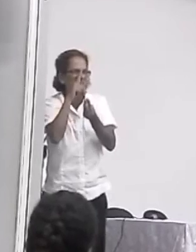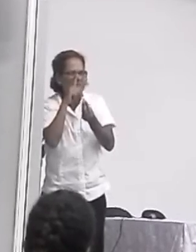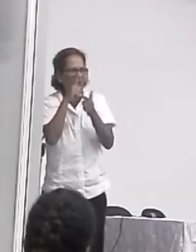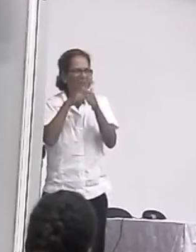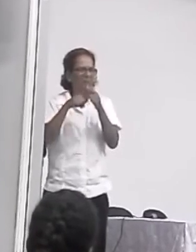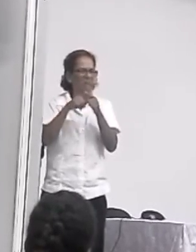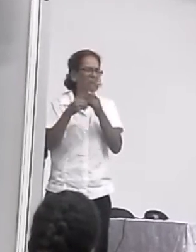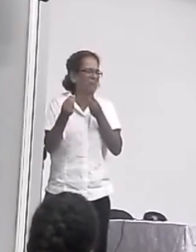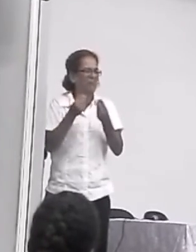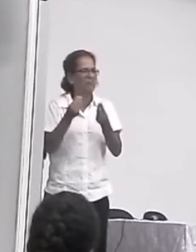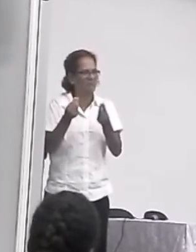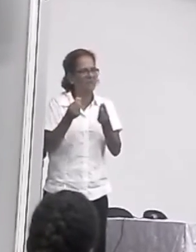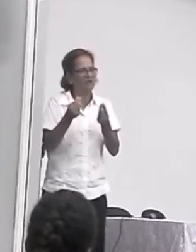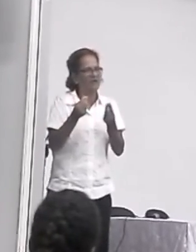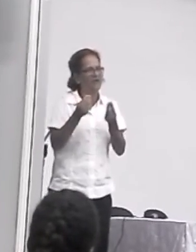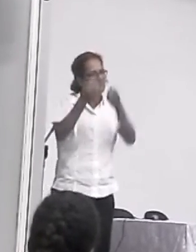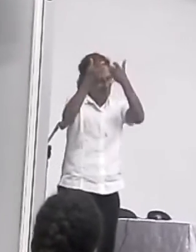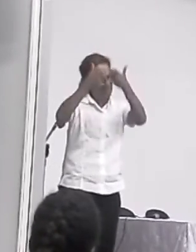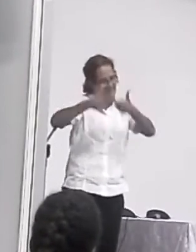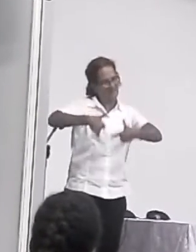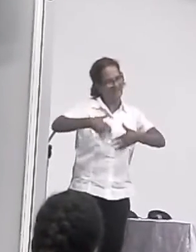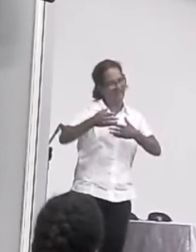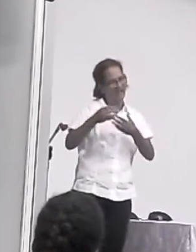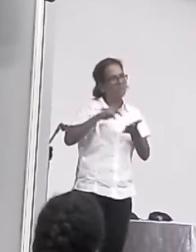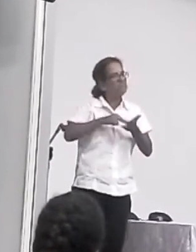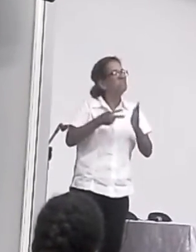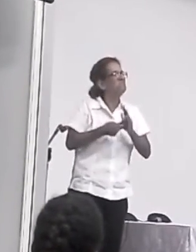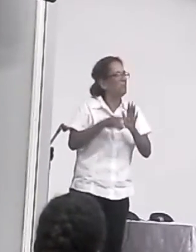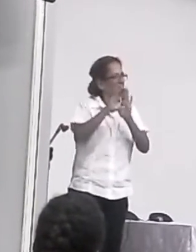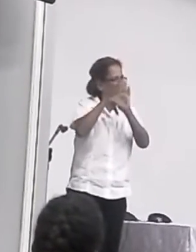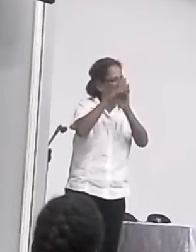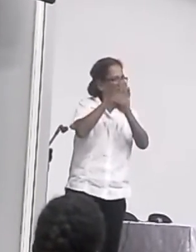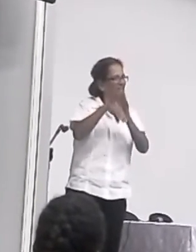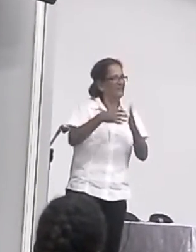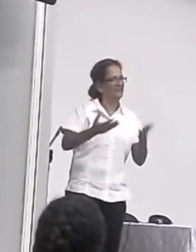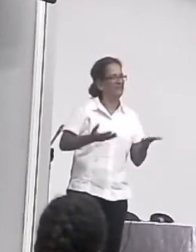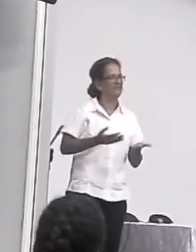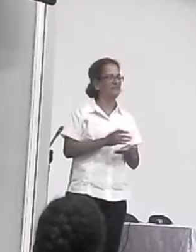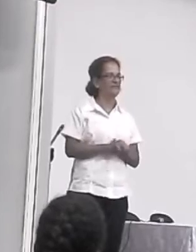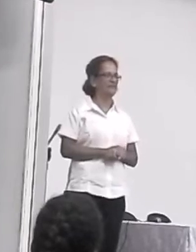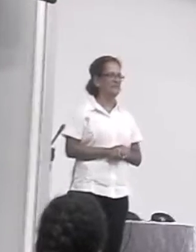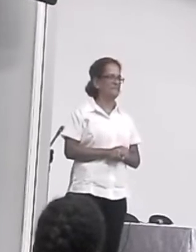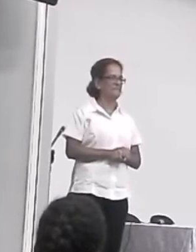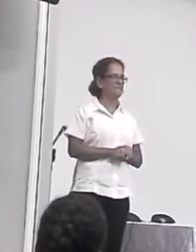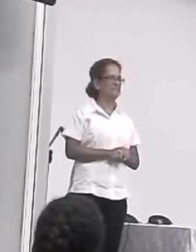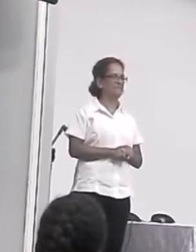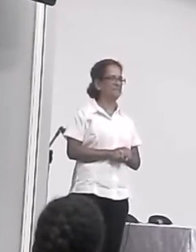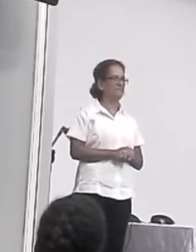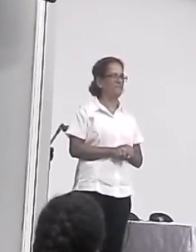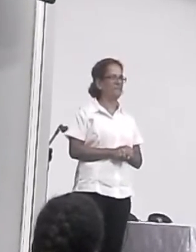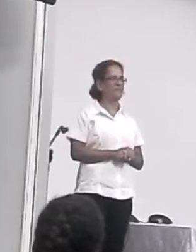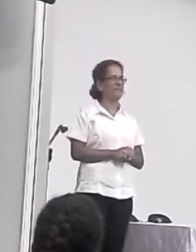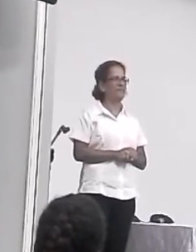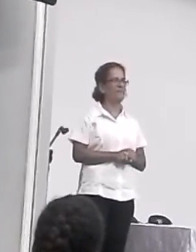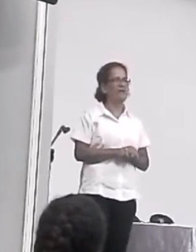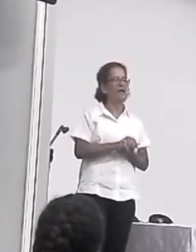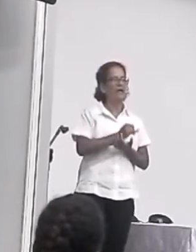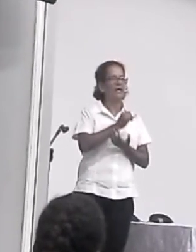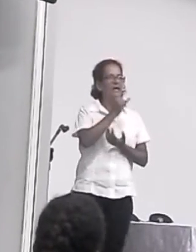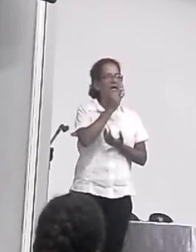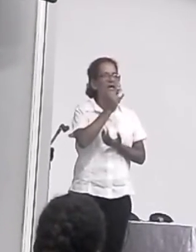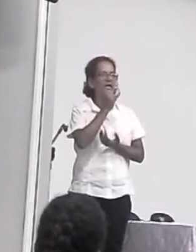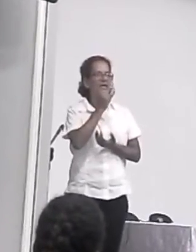normalmente, a expectativa que a gente tem de instituições sociais, de